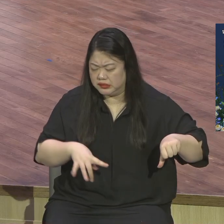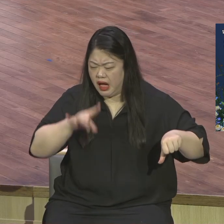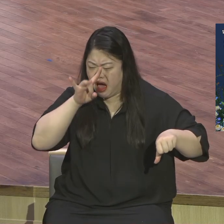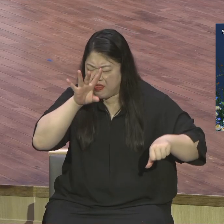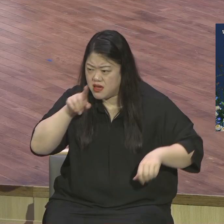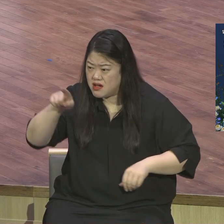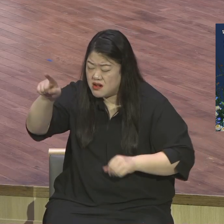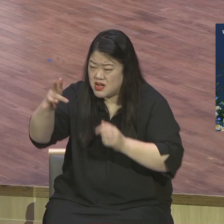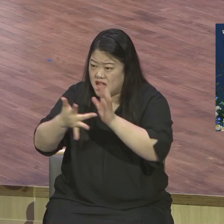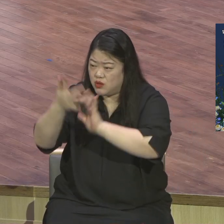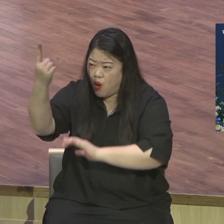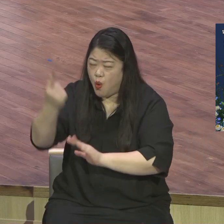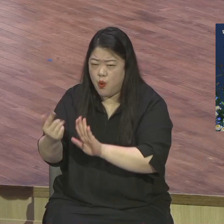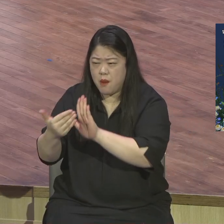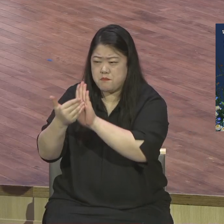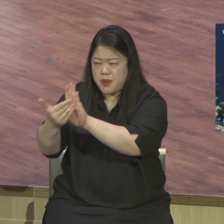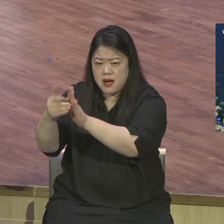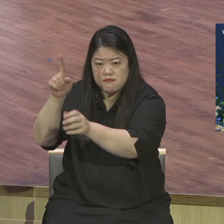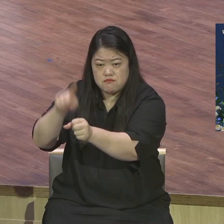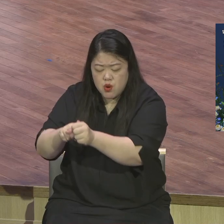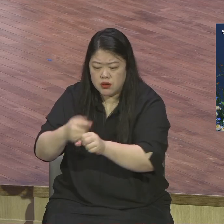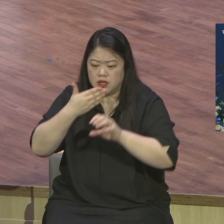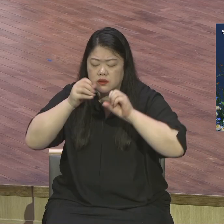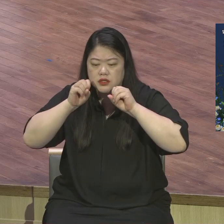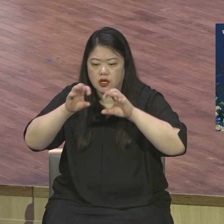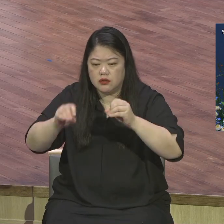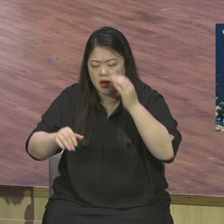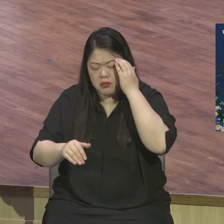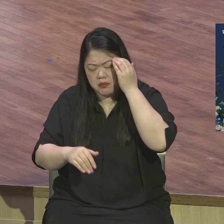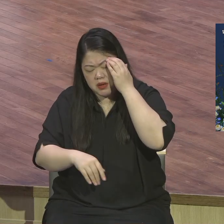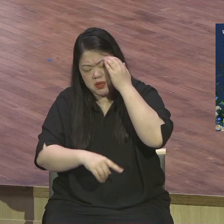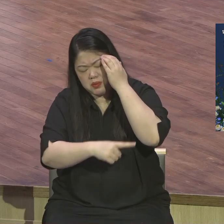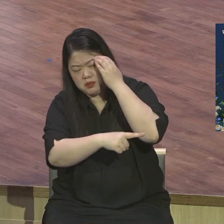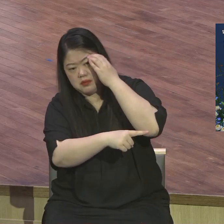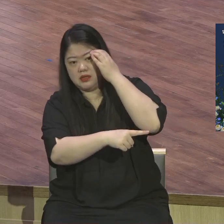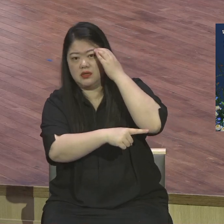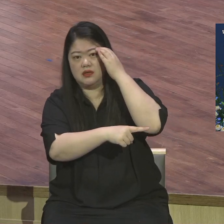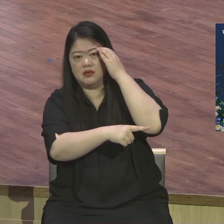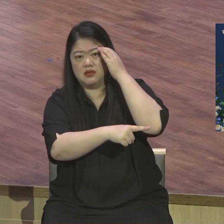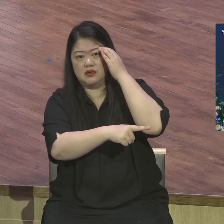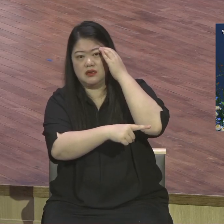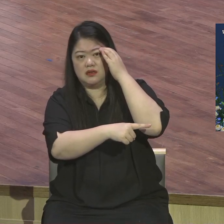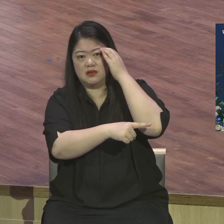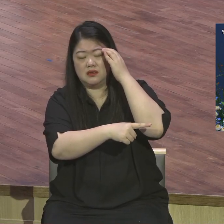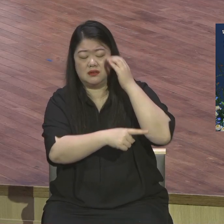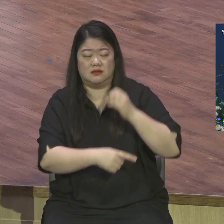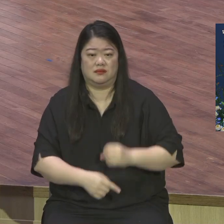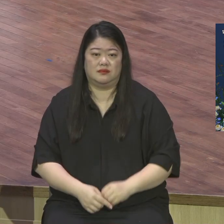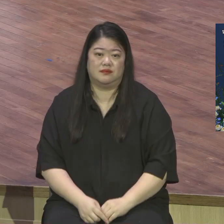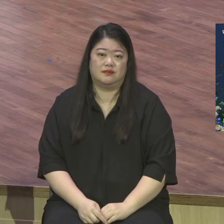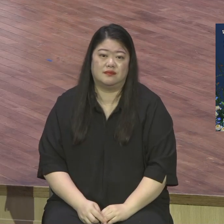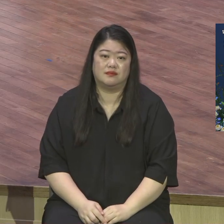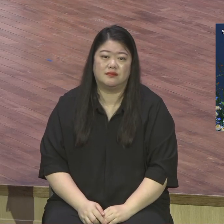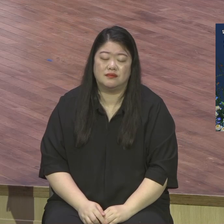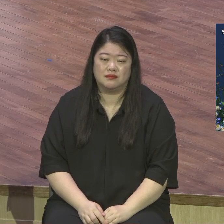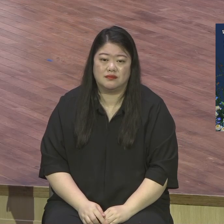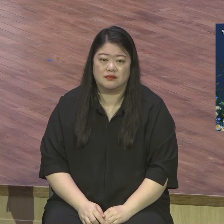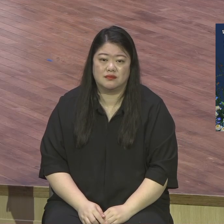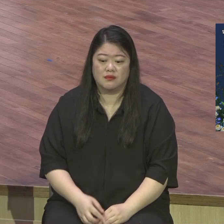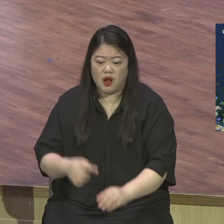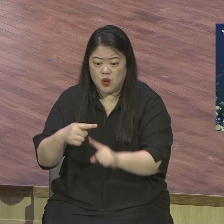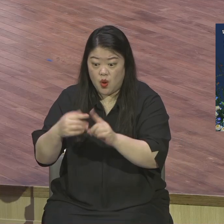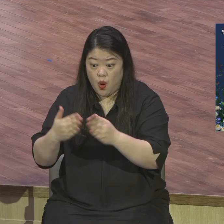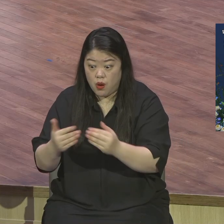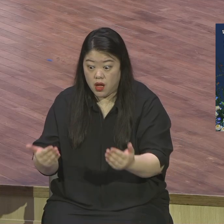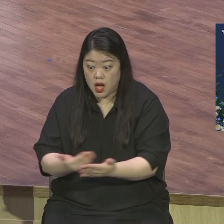그러니 어떻게 해서든지 천국복음이 증거되지 못하도록 복음 증거하지 못하도록 괴